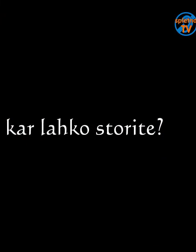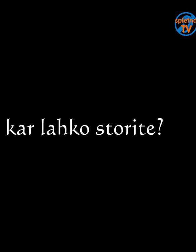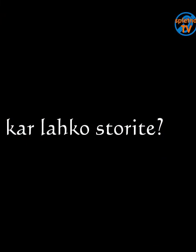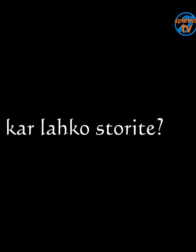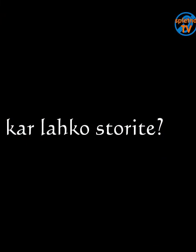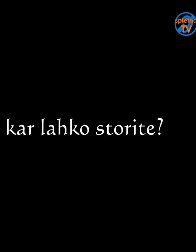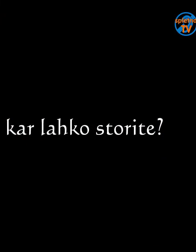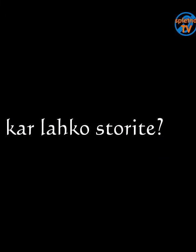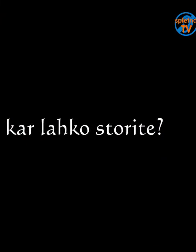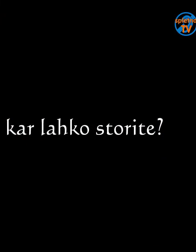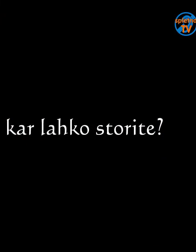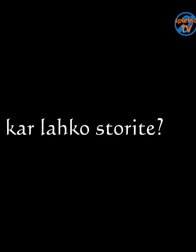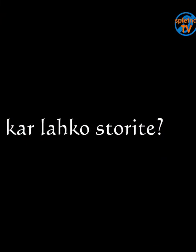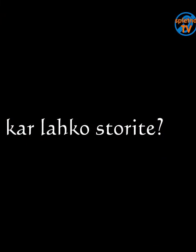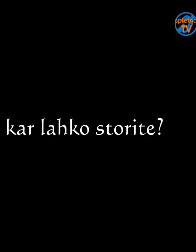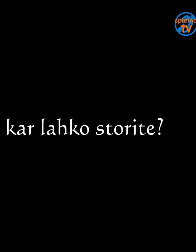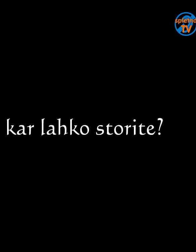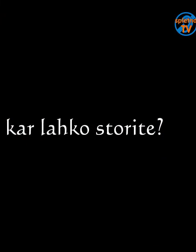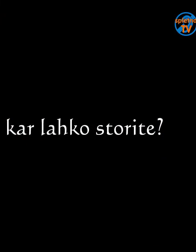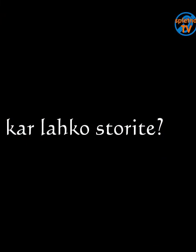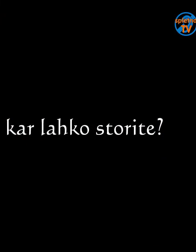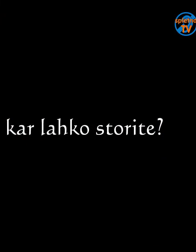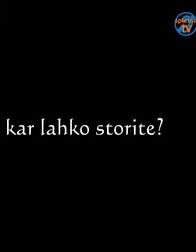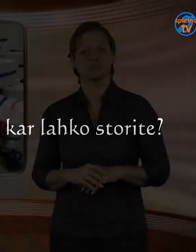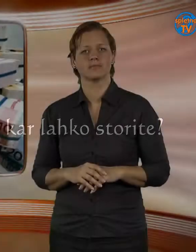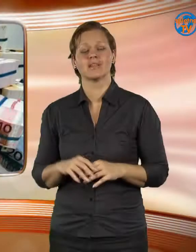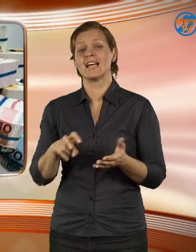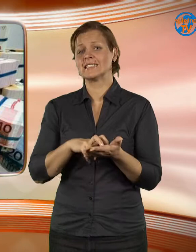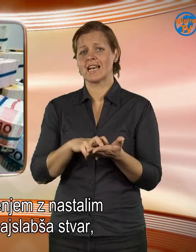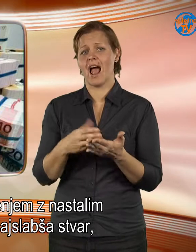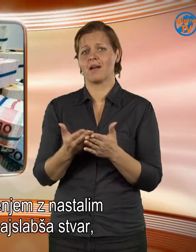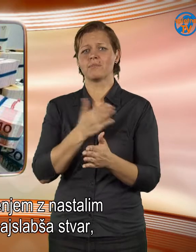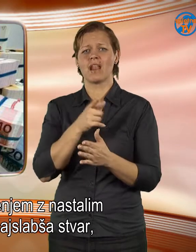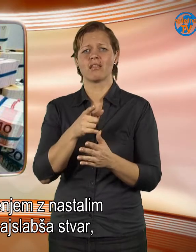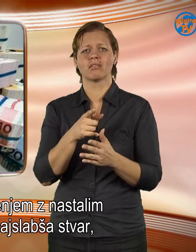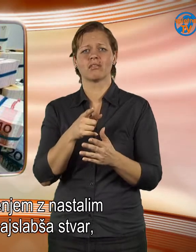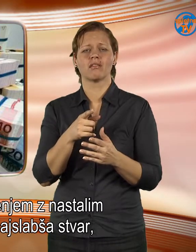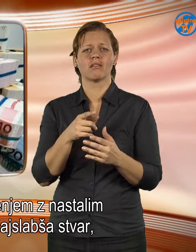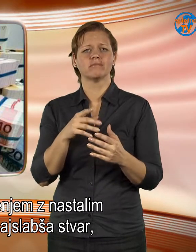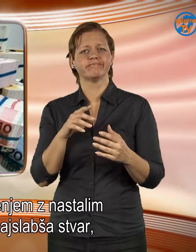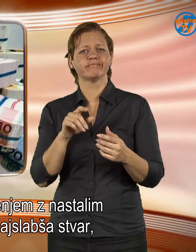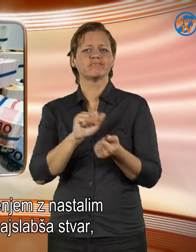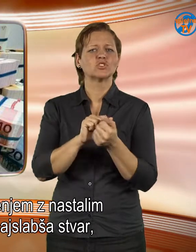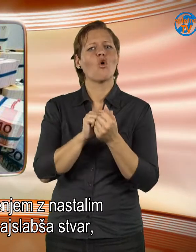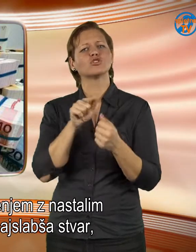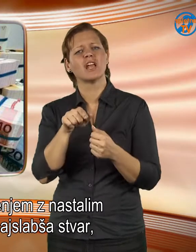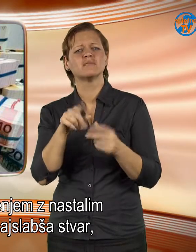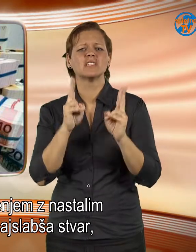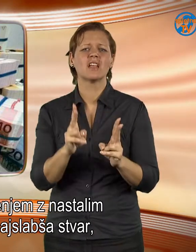In kaj je najslabše, kar lahko storite? Strah pred soočanjem z nastalim problemom je